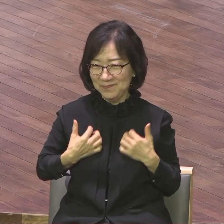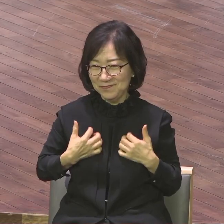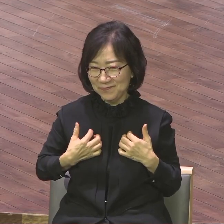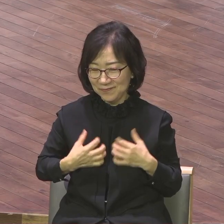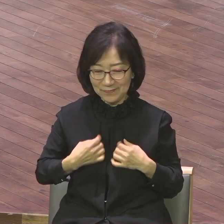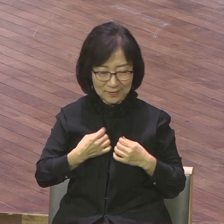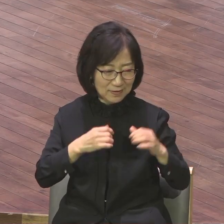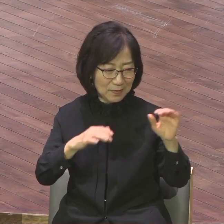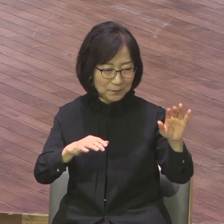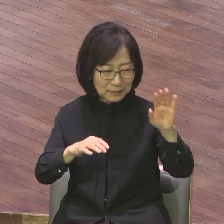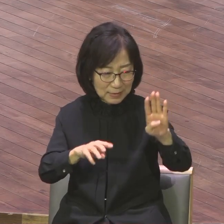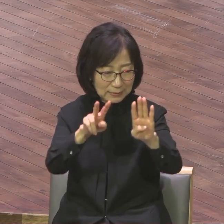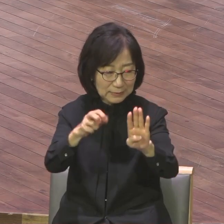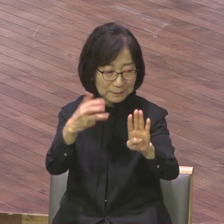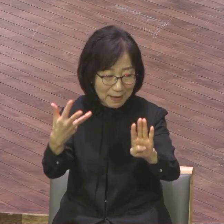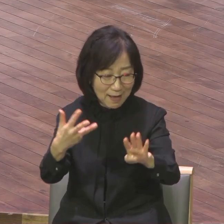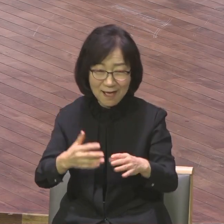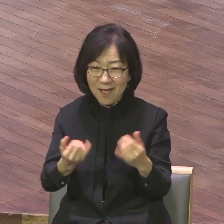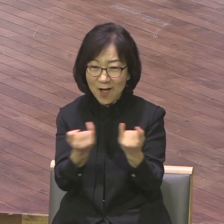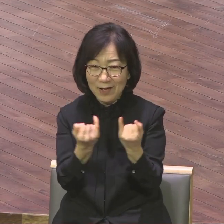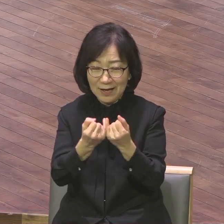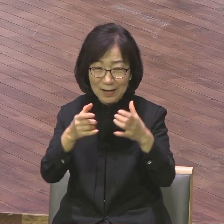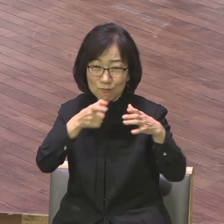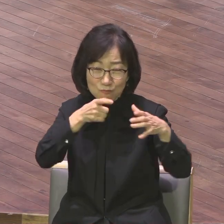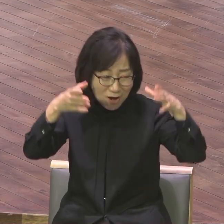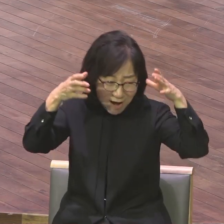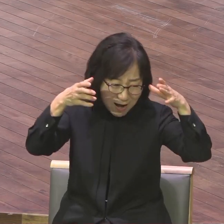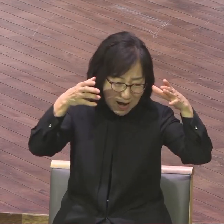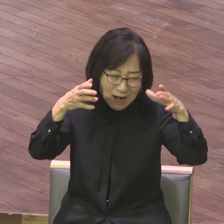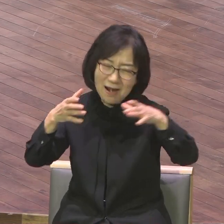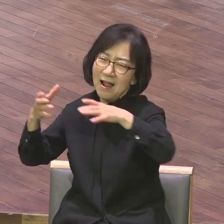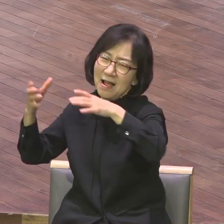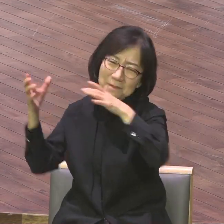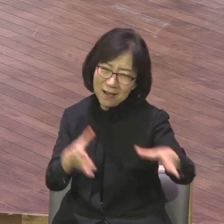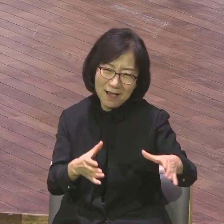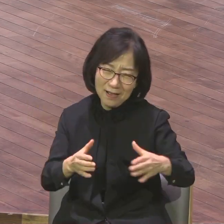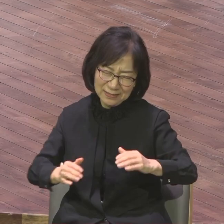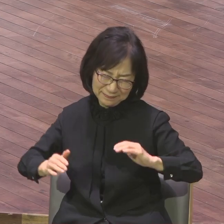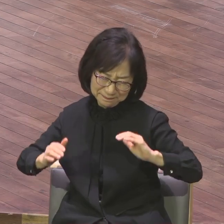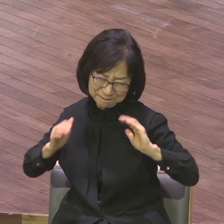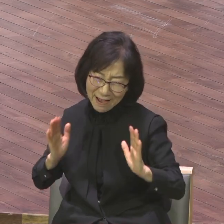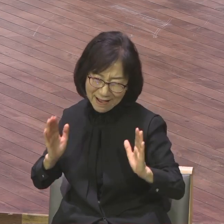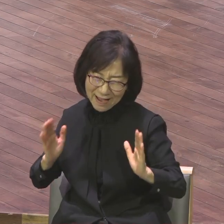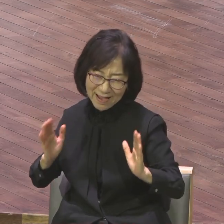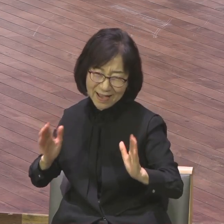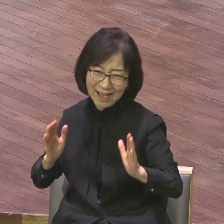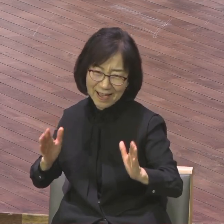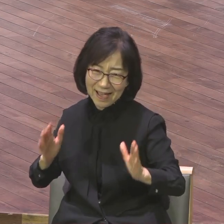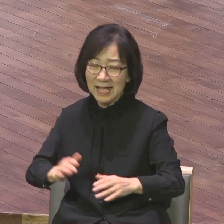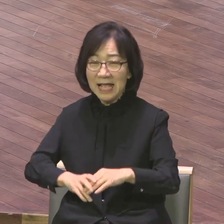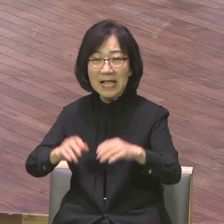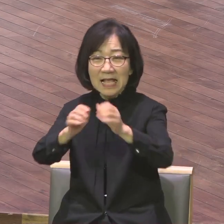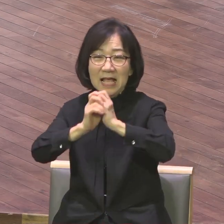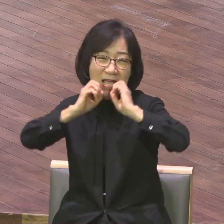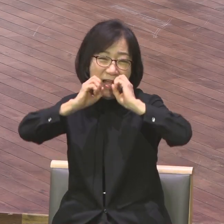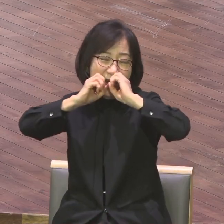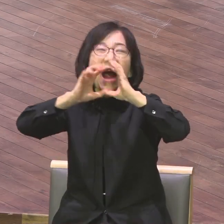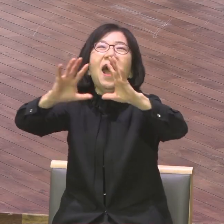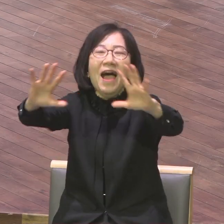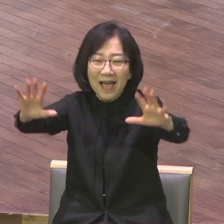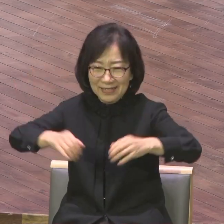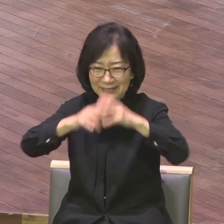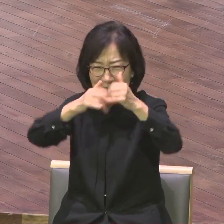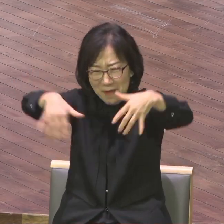나옵니다. 여자가 물동이를 버려두고 동네로 들어가서 사람들에게 이르되 내가 행한 모든 것을 내게 말한 사람을 와서 보라.